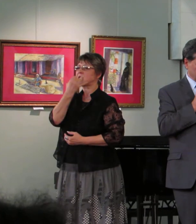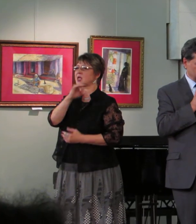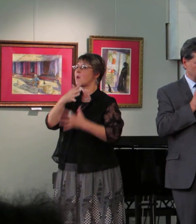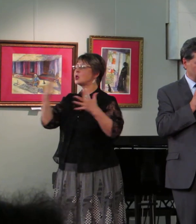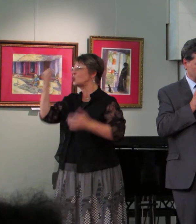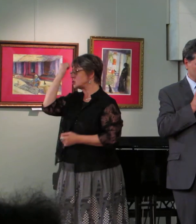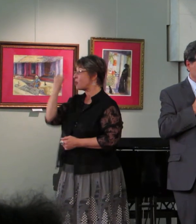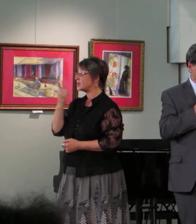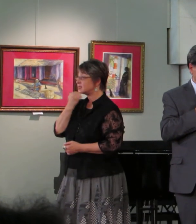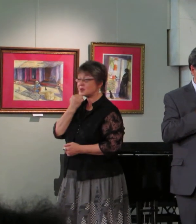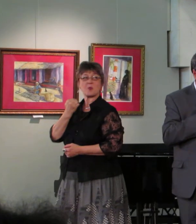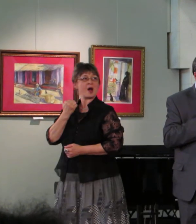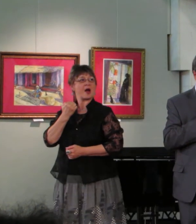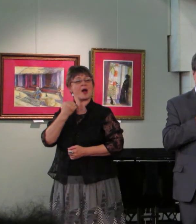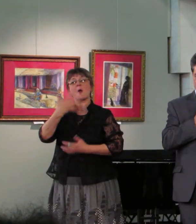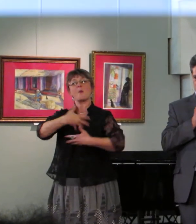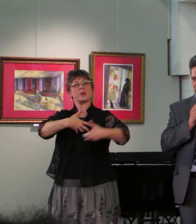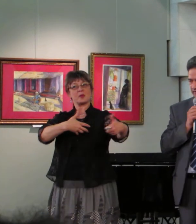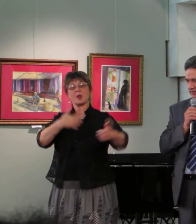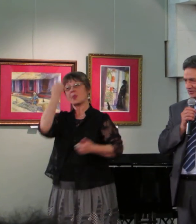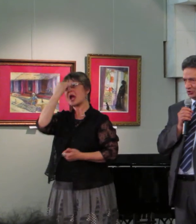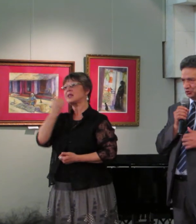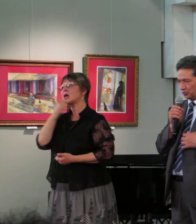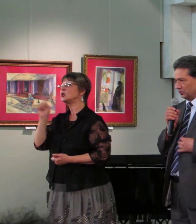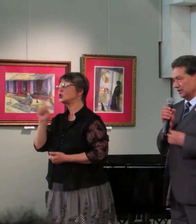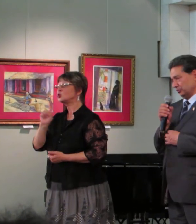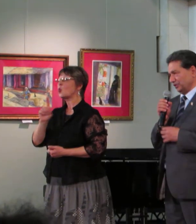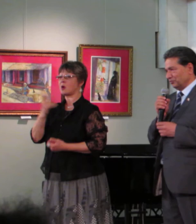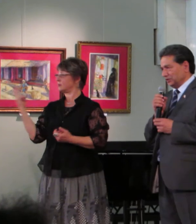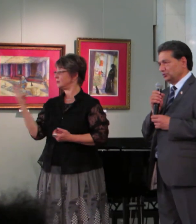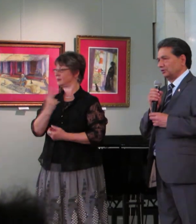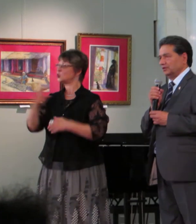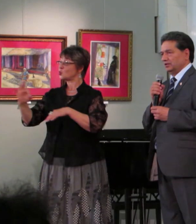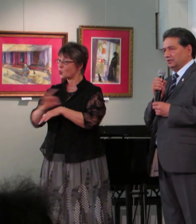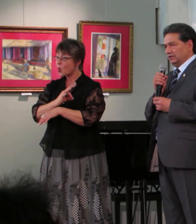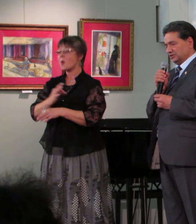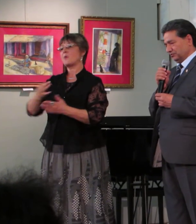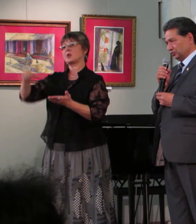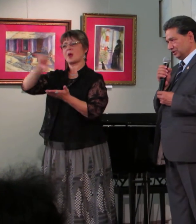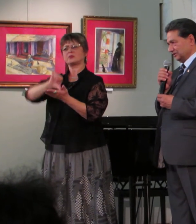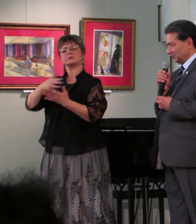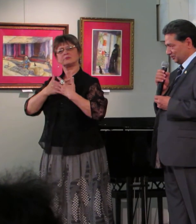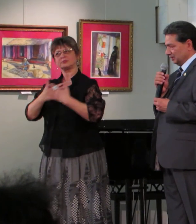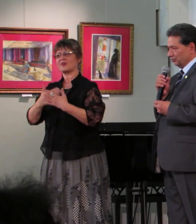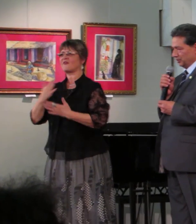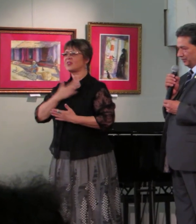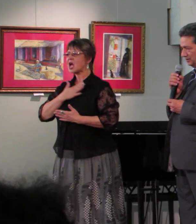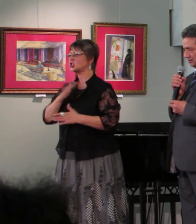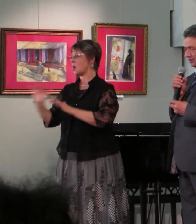большое спасибо, выражаю большую благодарность, что она и ее супруг принимают активное участие в